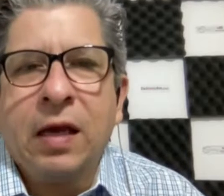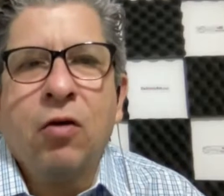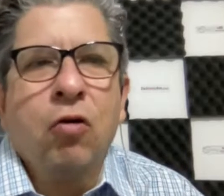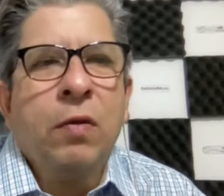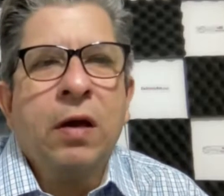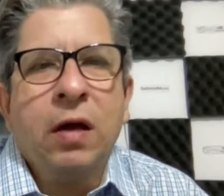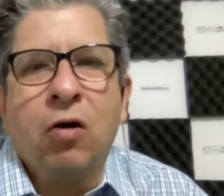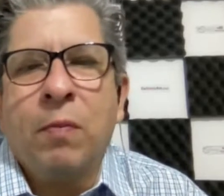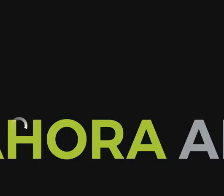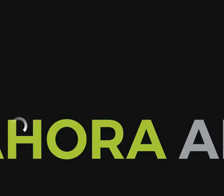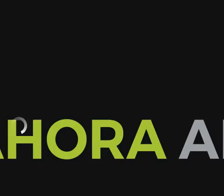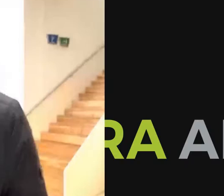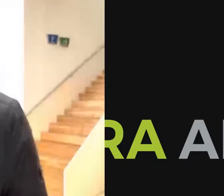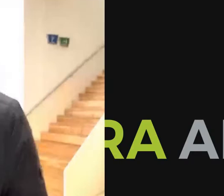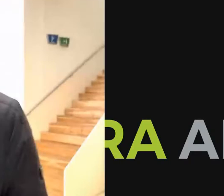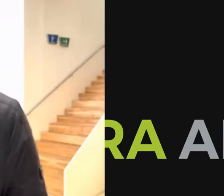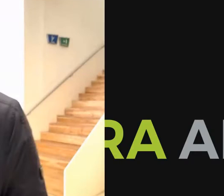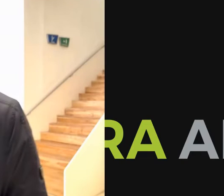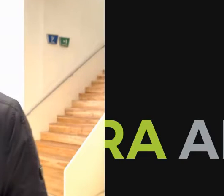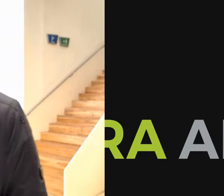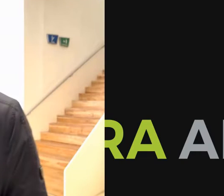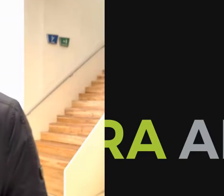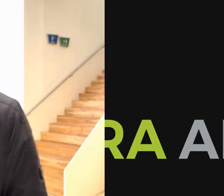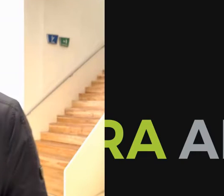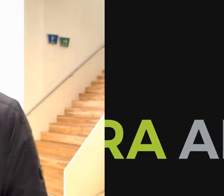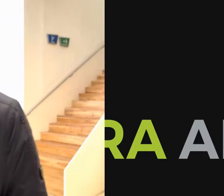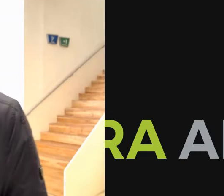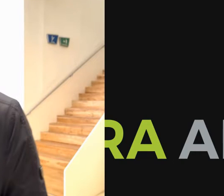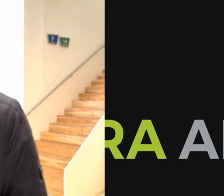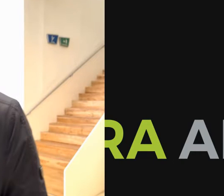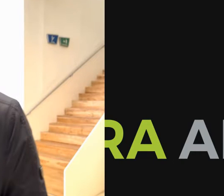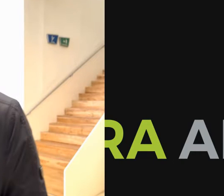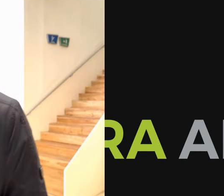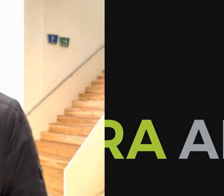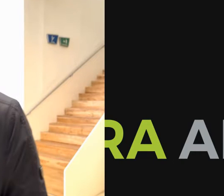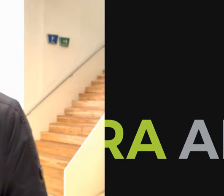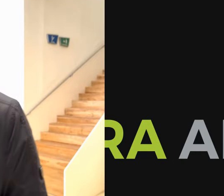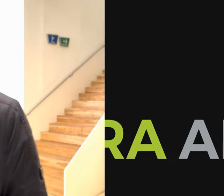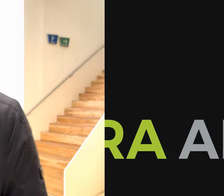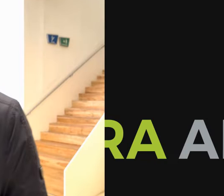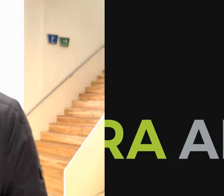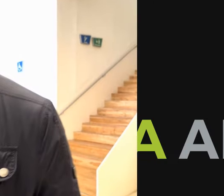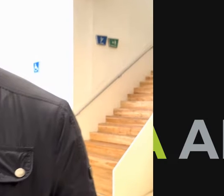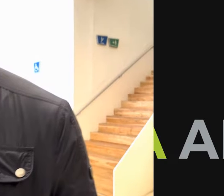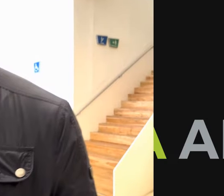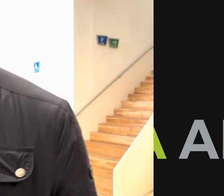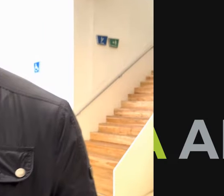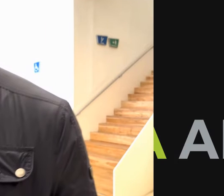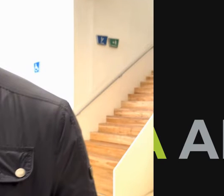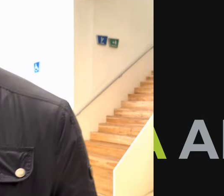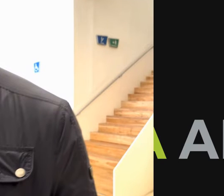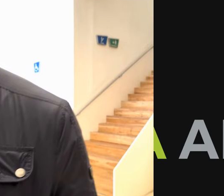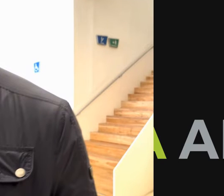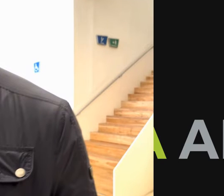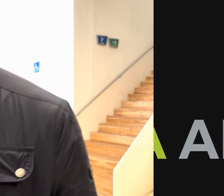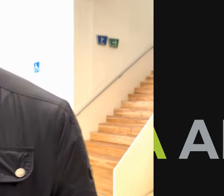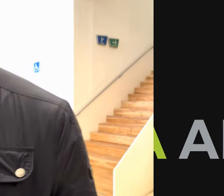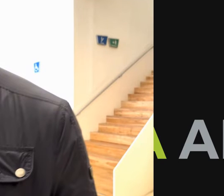rápida que quiero compartirles a ustedes. Aquí está, déjenme nada más ponerlo, porque esa